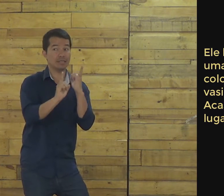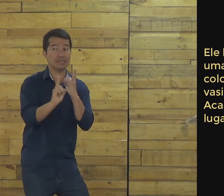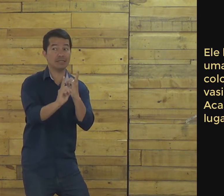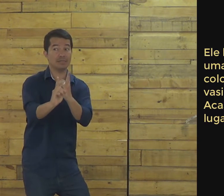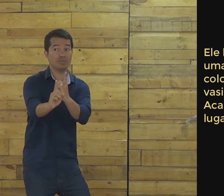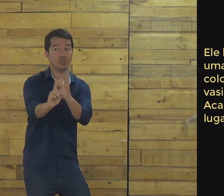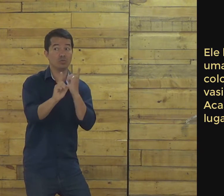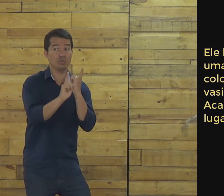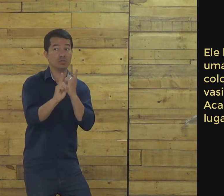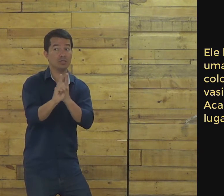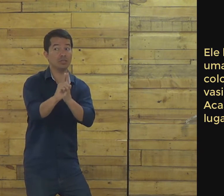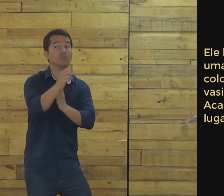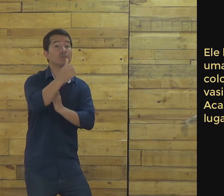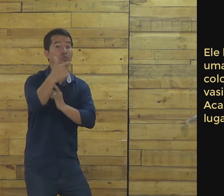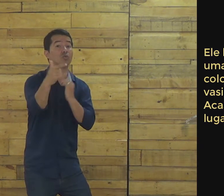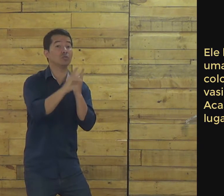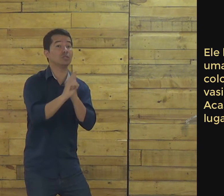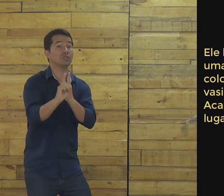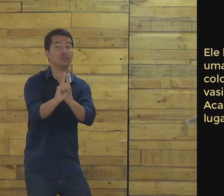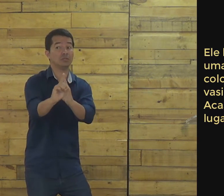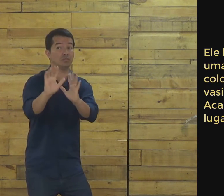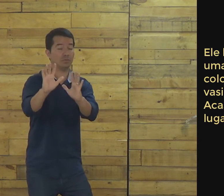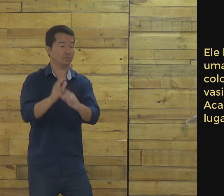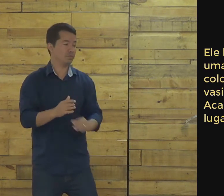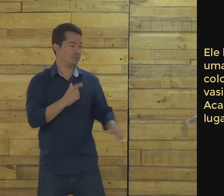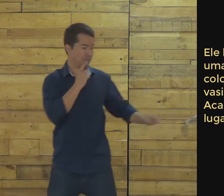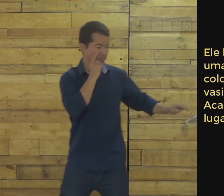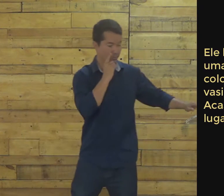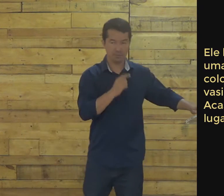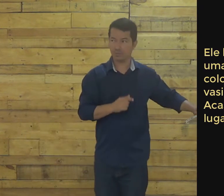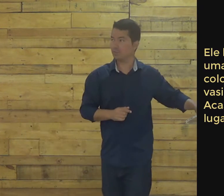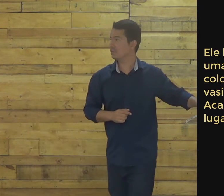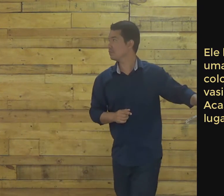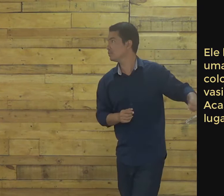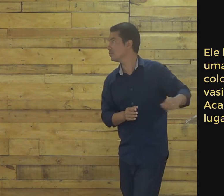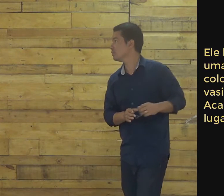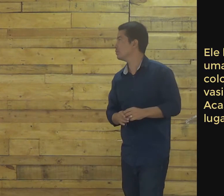disse. Disse a quem? Aos discípulos. Isso.